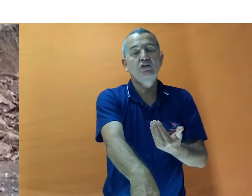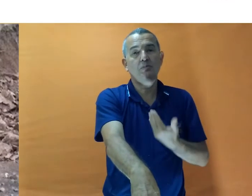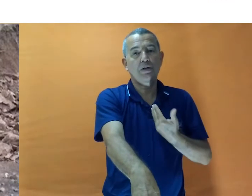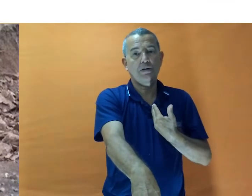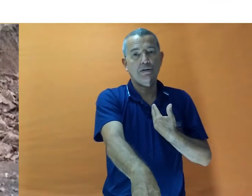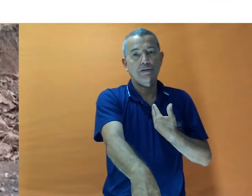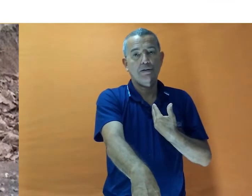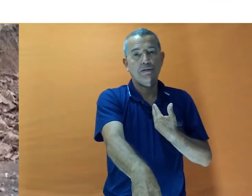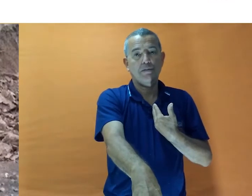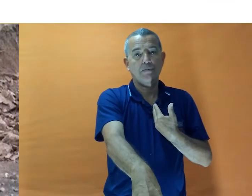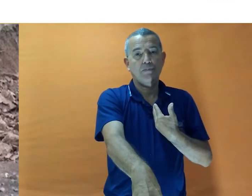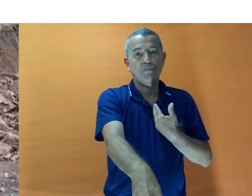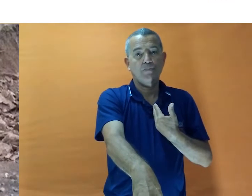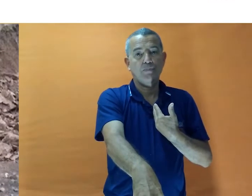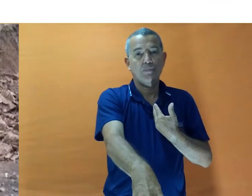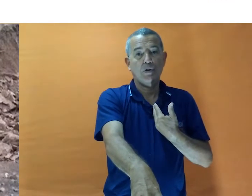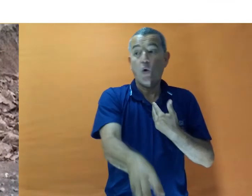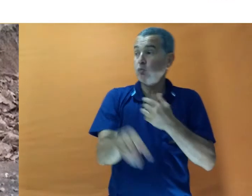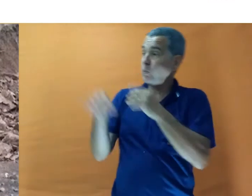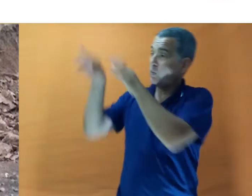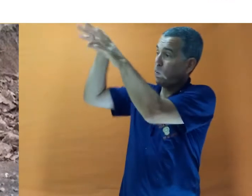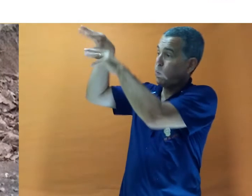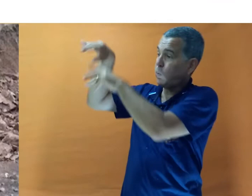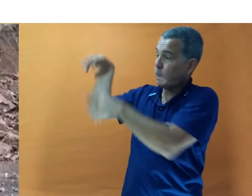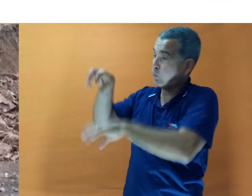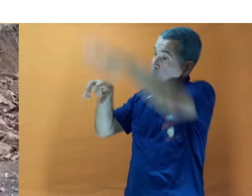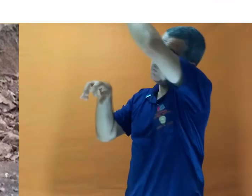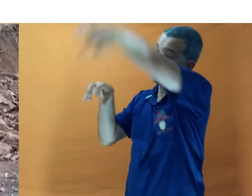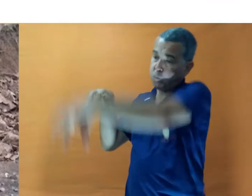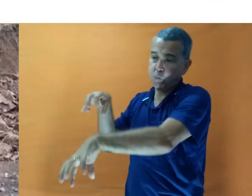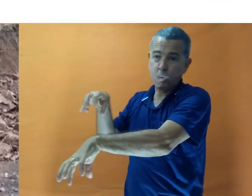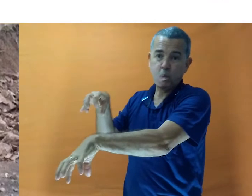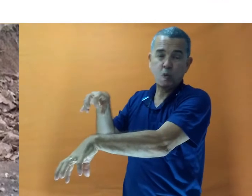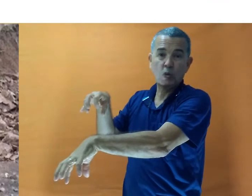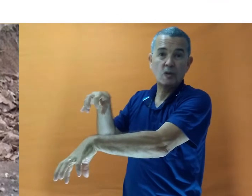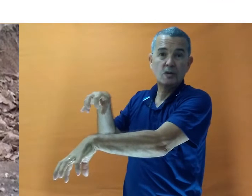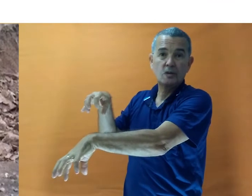ela está distante de mim. Ou